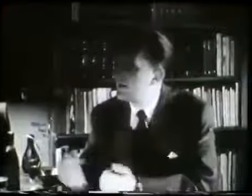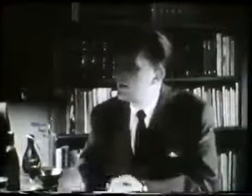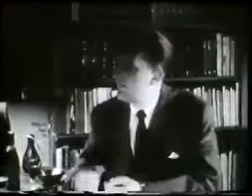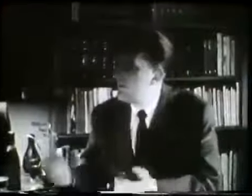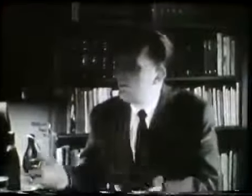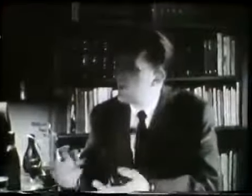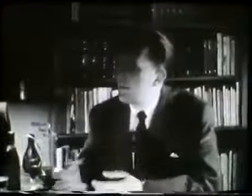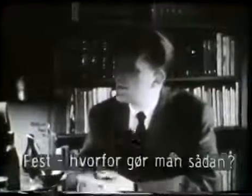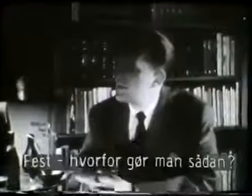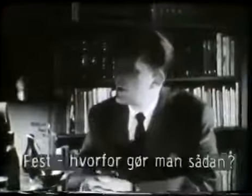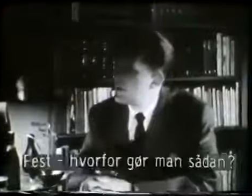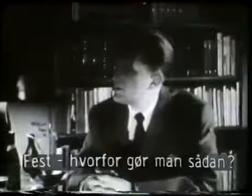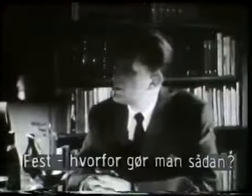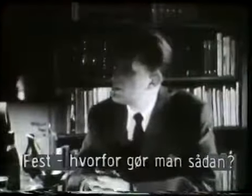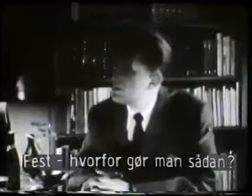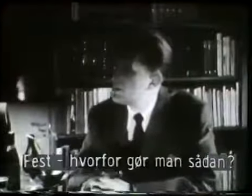Fest? Hvorfor gør man sådan?